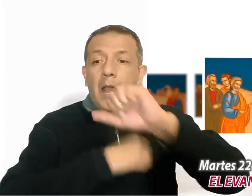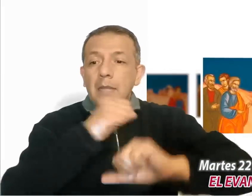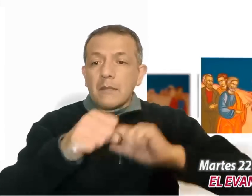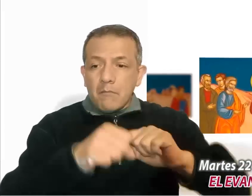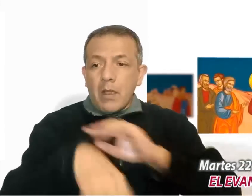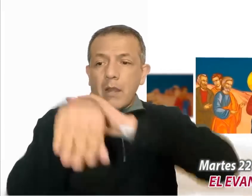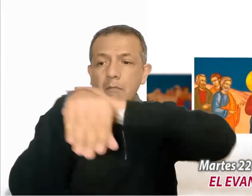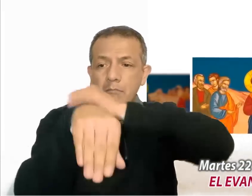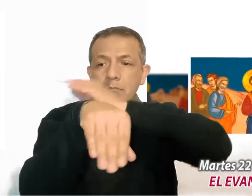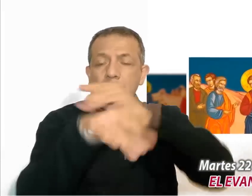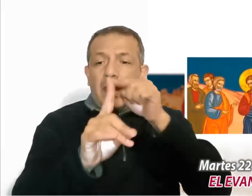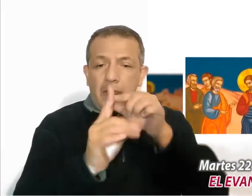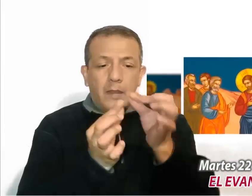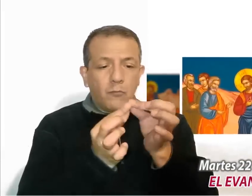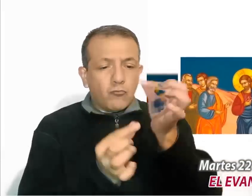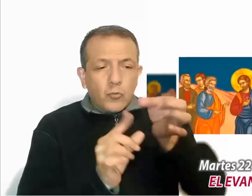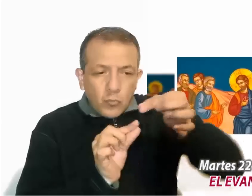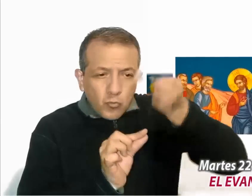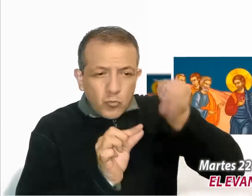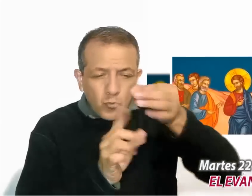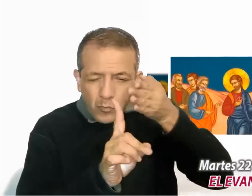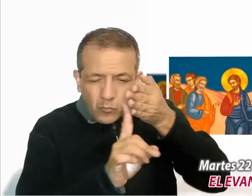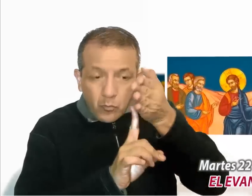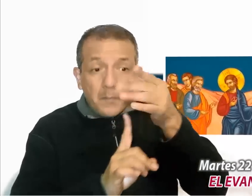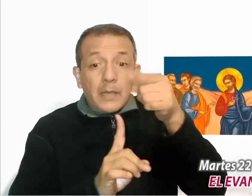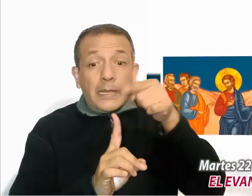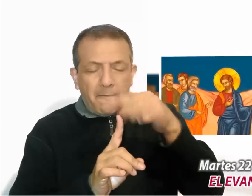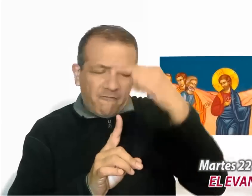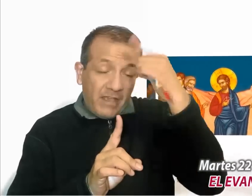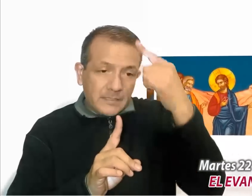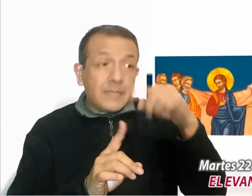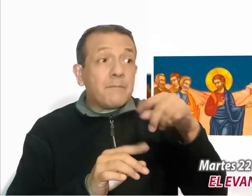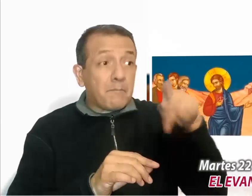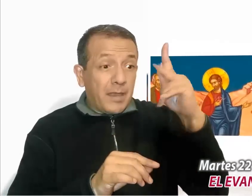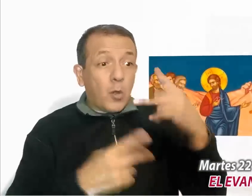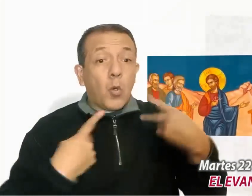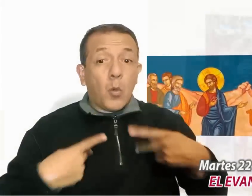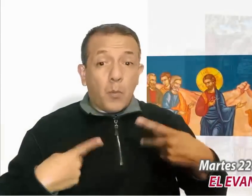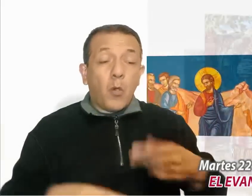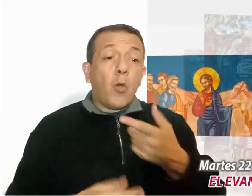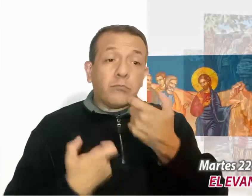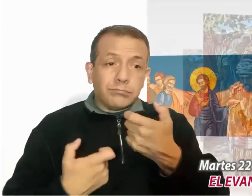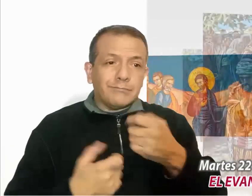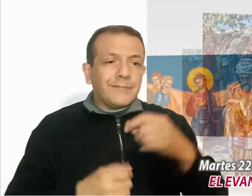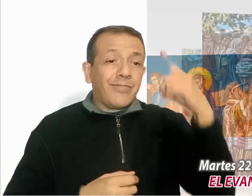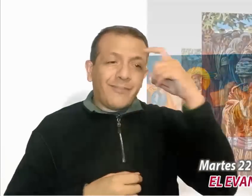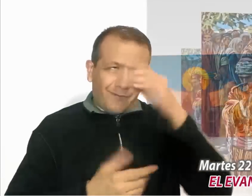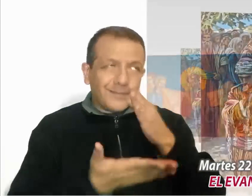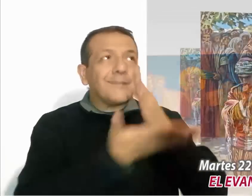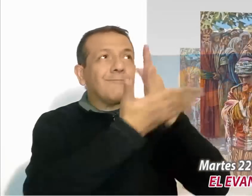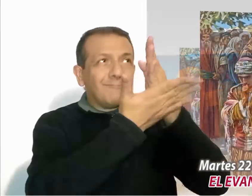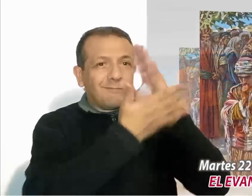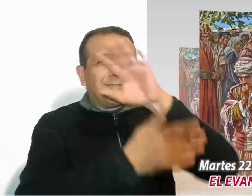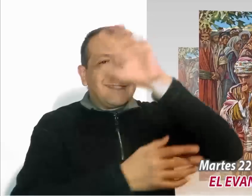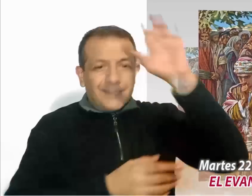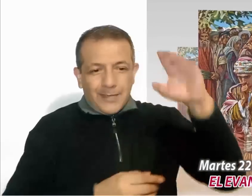que un camello pase por el ojo de una aguja que un rico entre en el reino de los cielos. Al oír esto, los